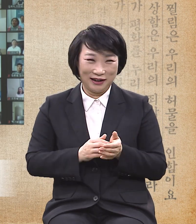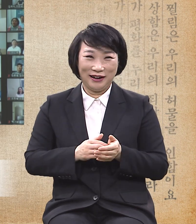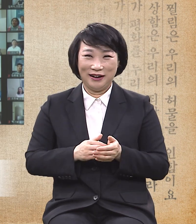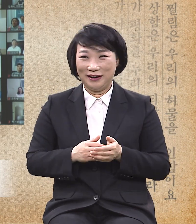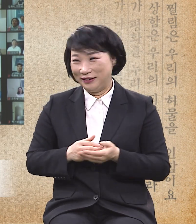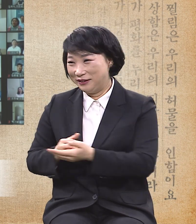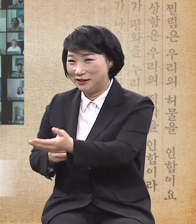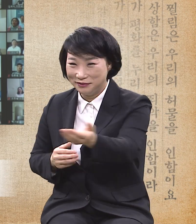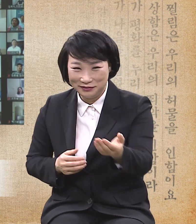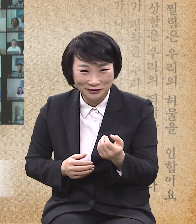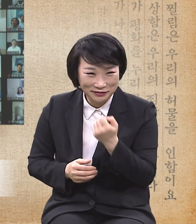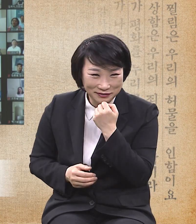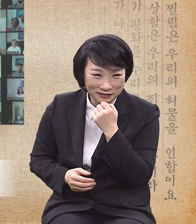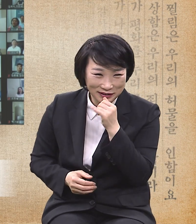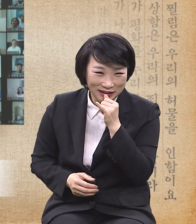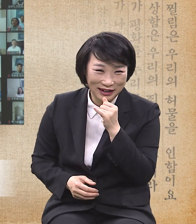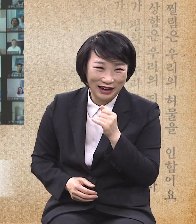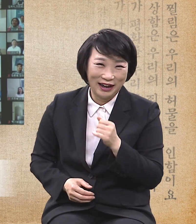우리는 웃지만